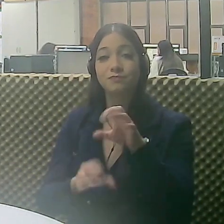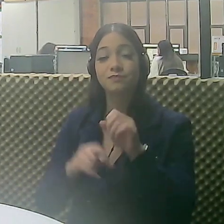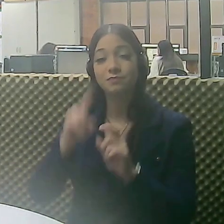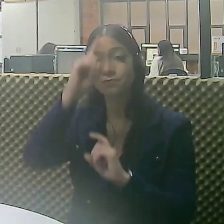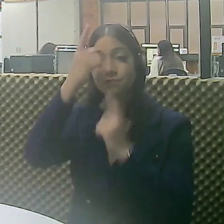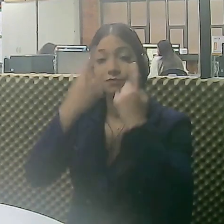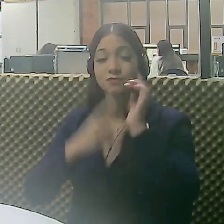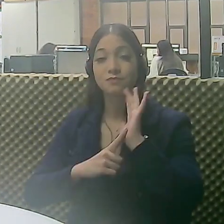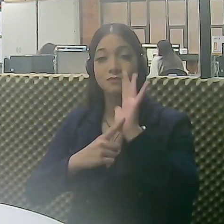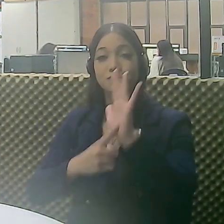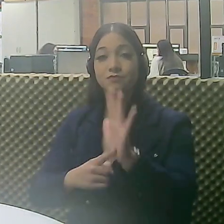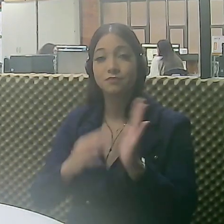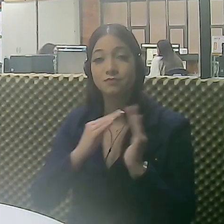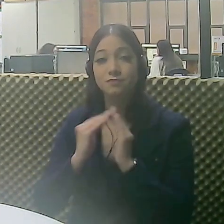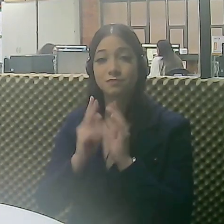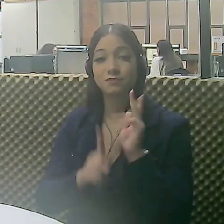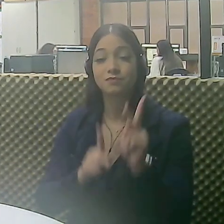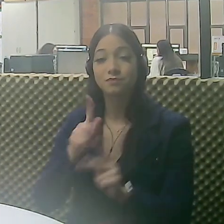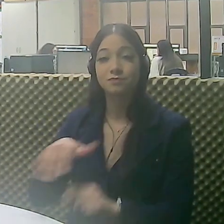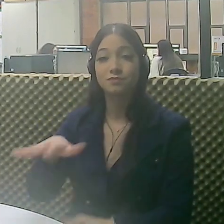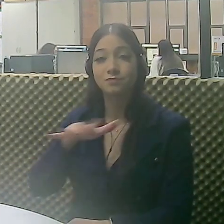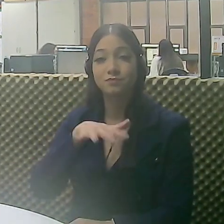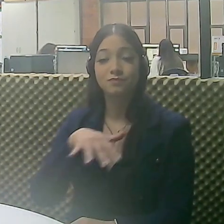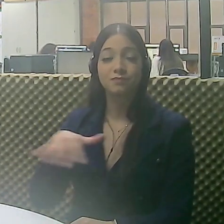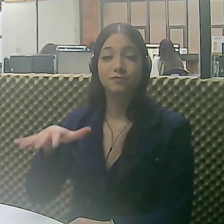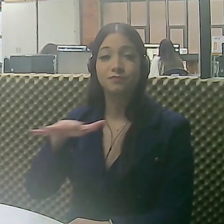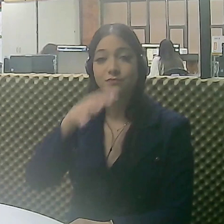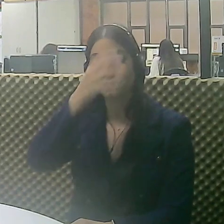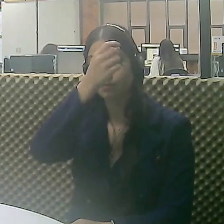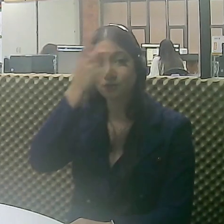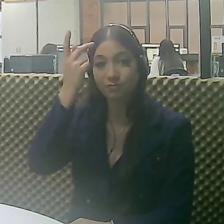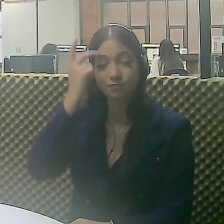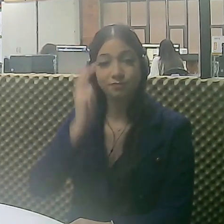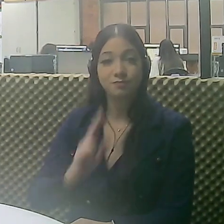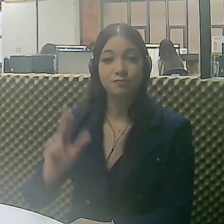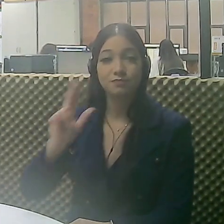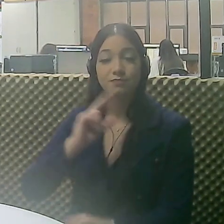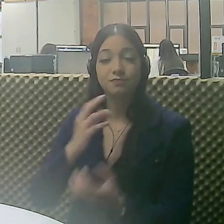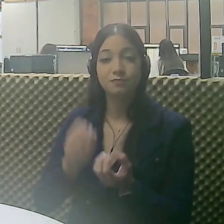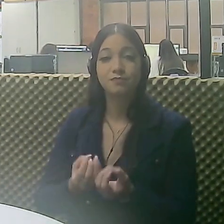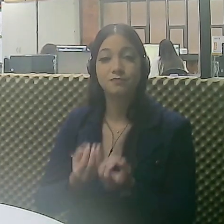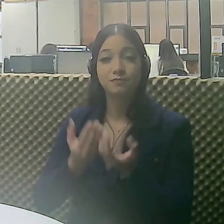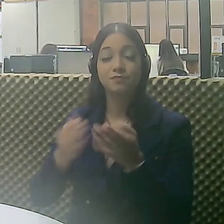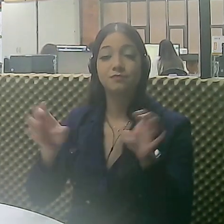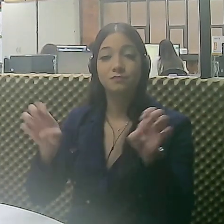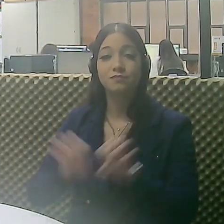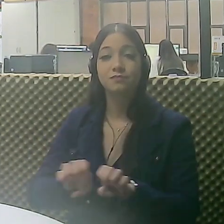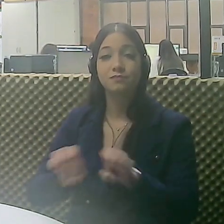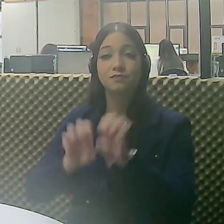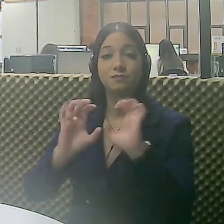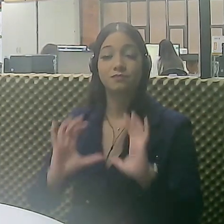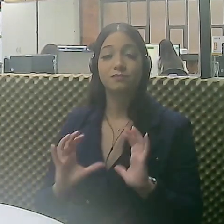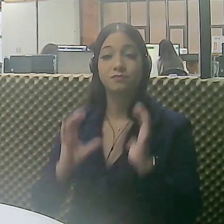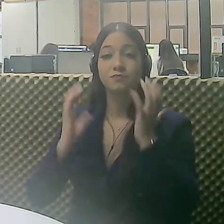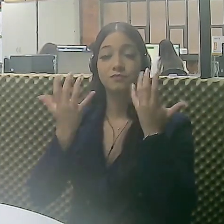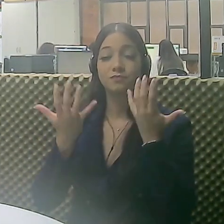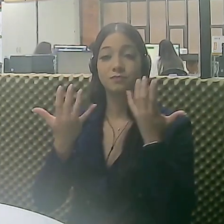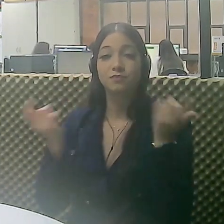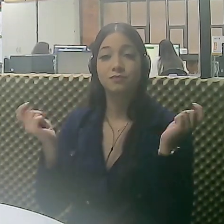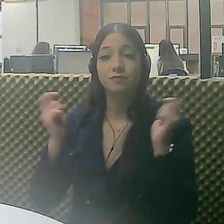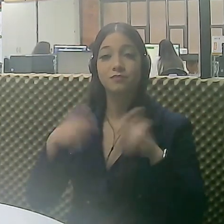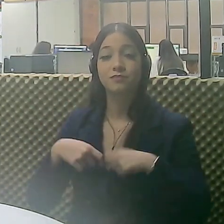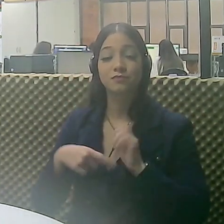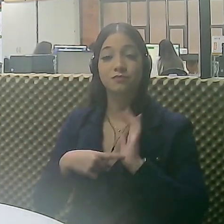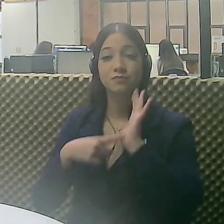ideias apresentadas pela população em geral. A Prefeitura de Uberlândia então fornece a estrutura completa para o evento, viabilizando